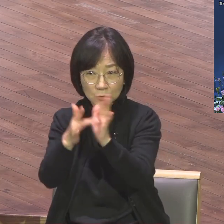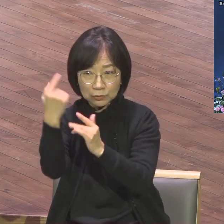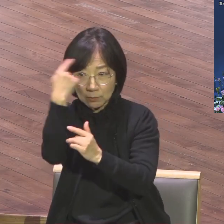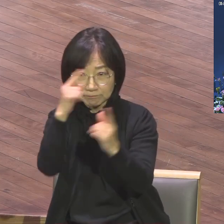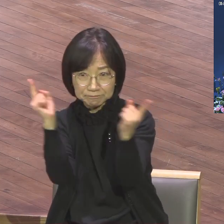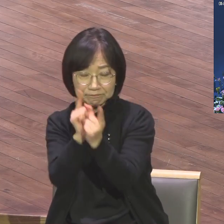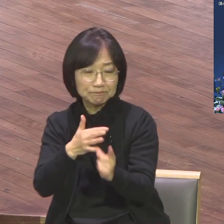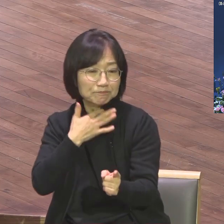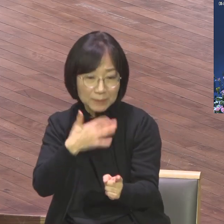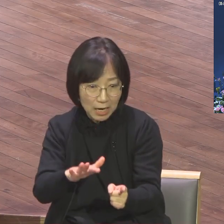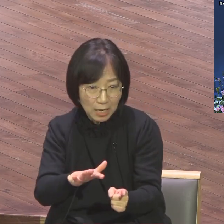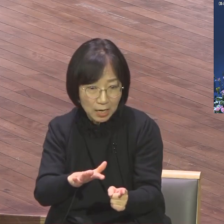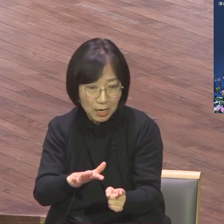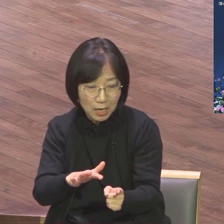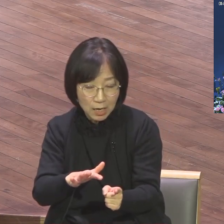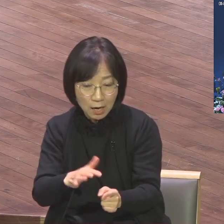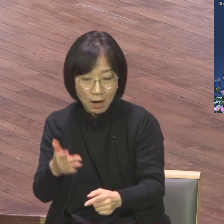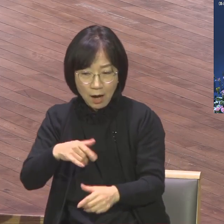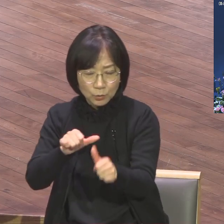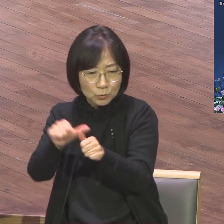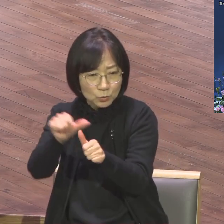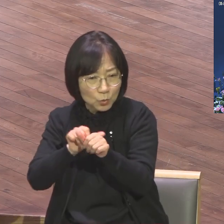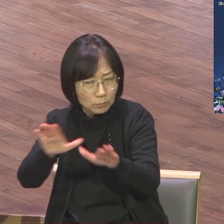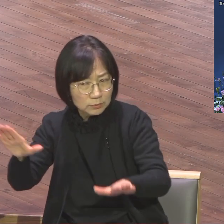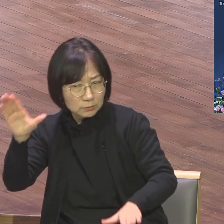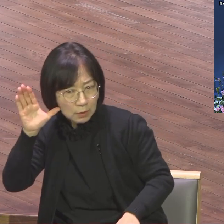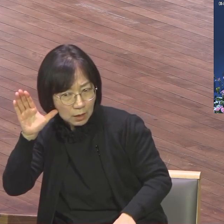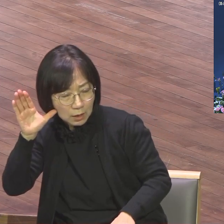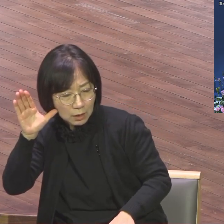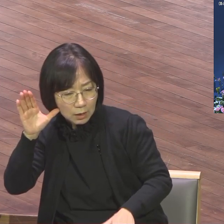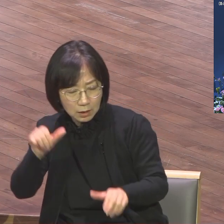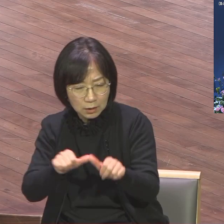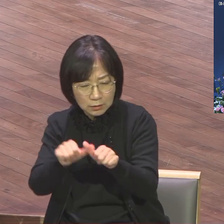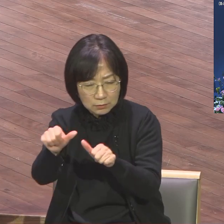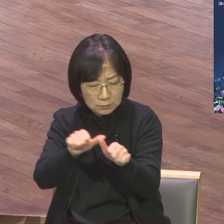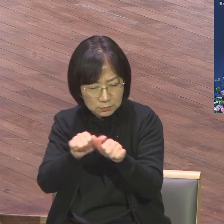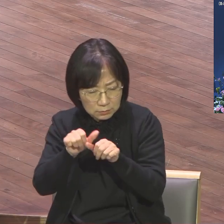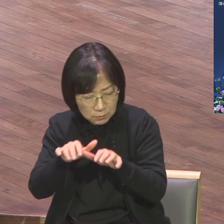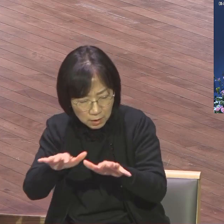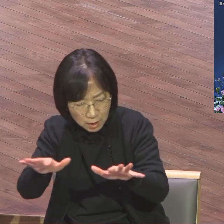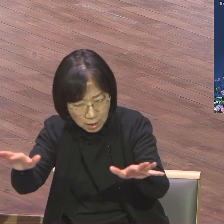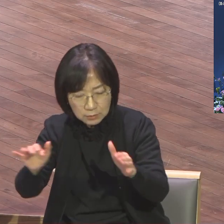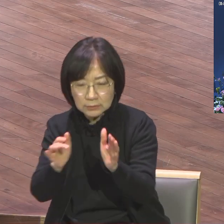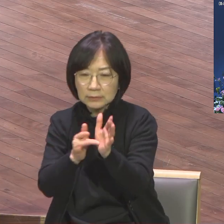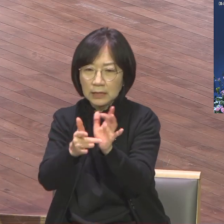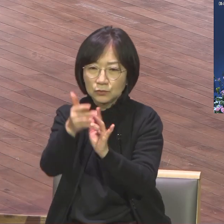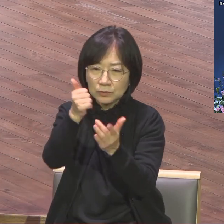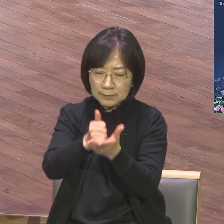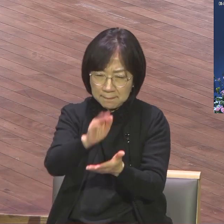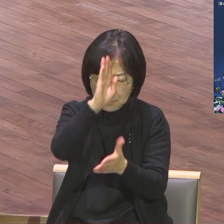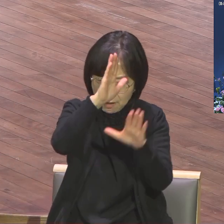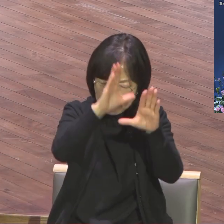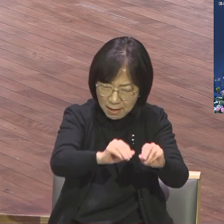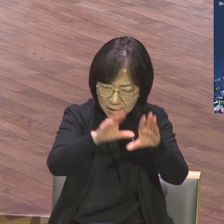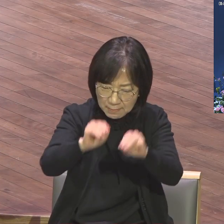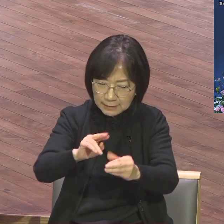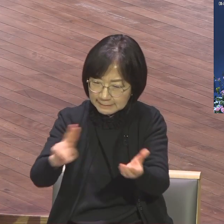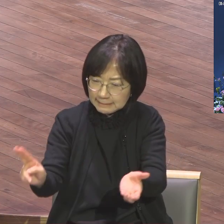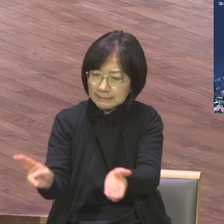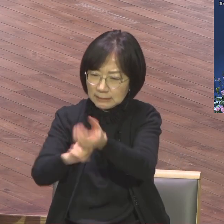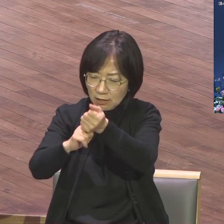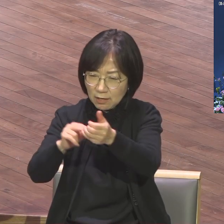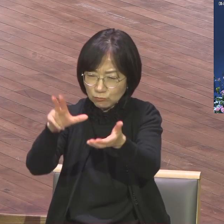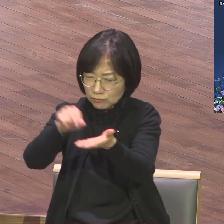없어요. 예수 알지도 못해요. 그런데 소문을 들어서 예수님은 모든 병을 모든 문제를 해결하시는 분이다